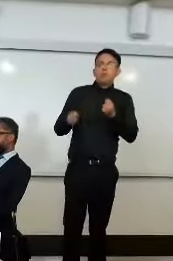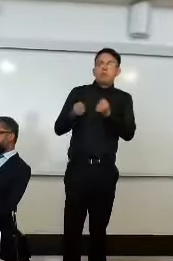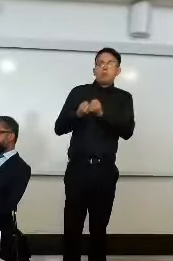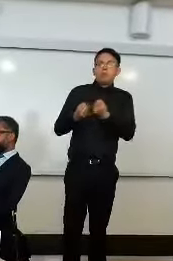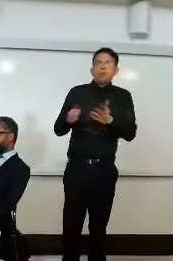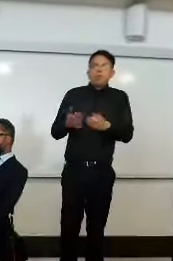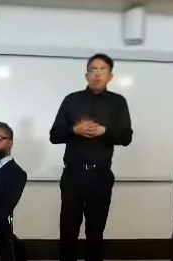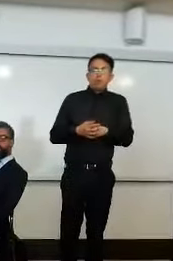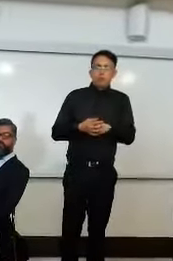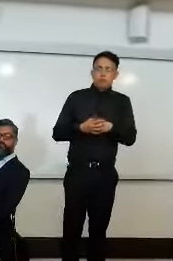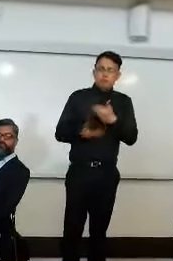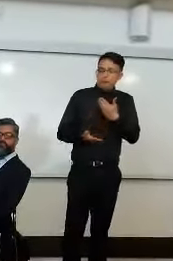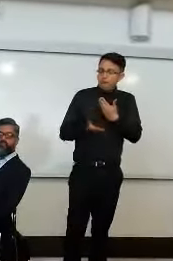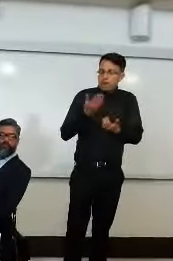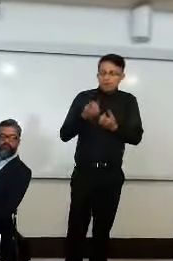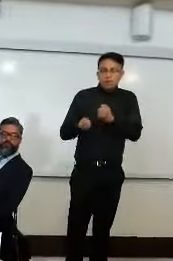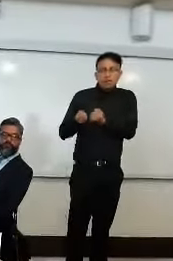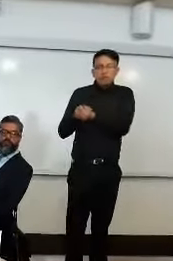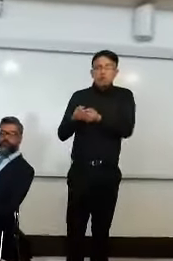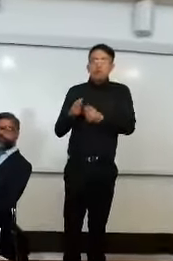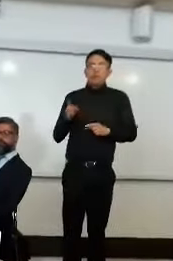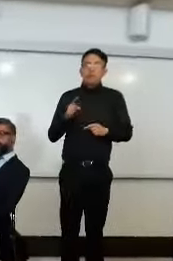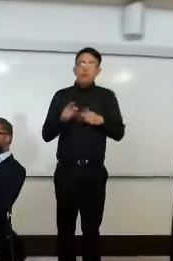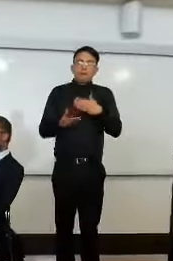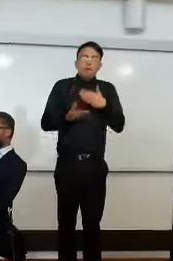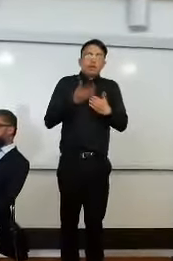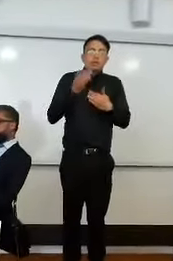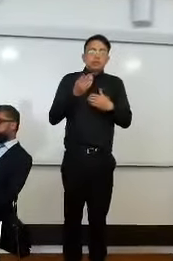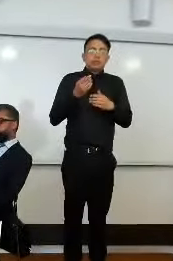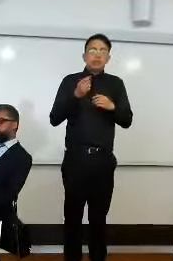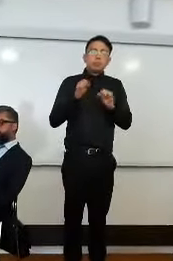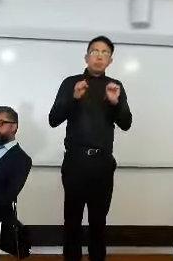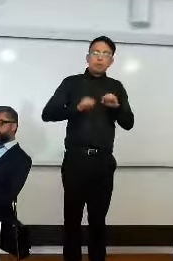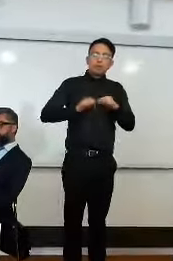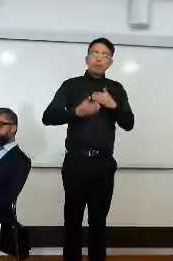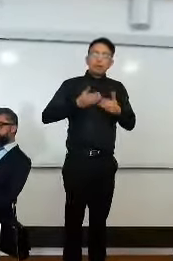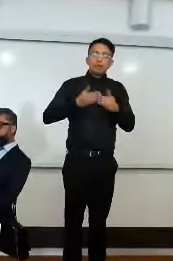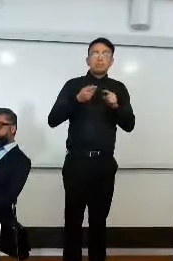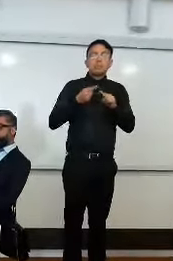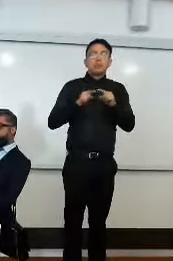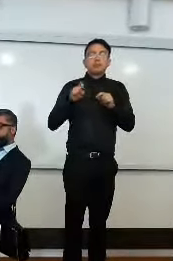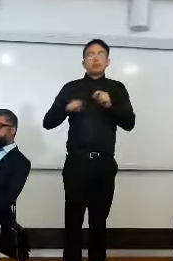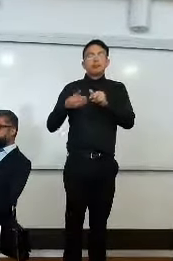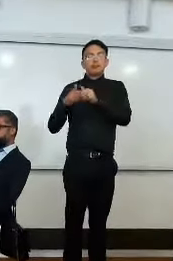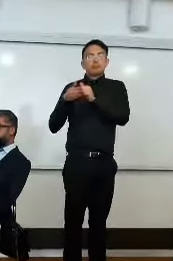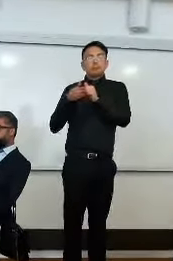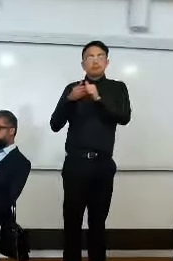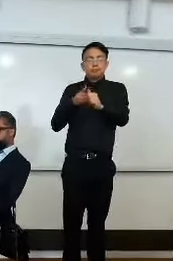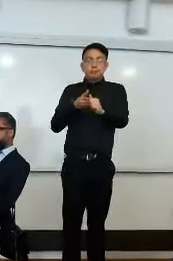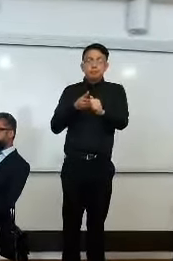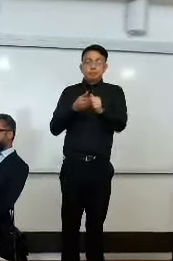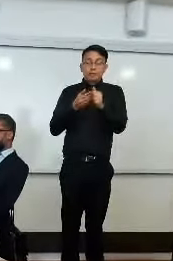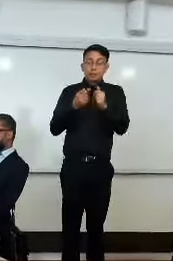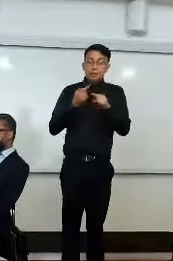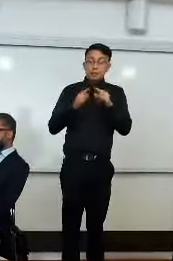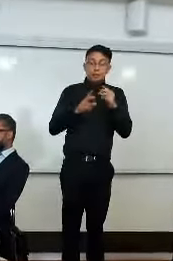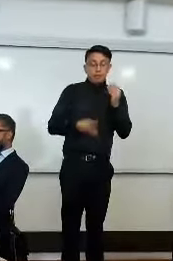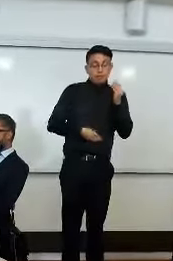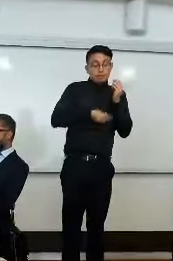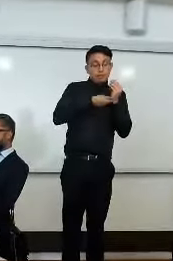porque esto no es tan fácil, o porque sí puede ser fácil mientras tenga la orientación, ¿cierto? Pero además ese anexo